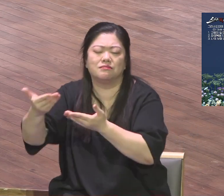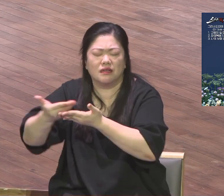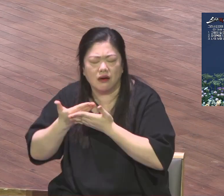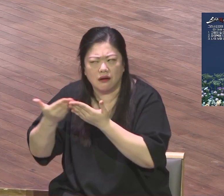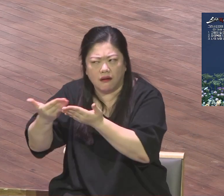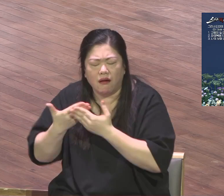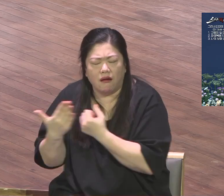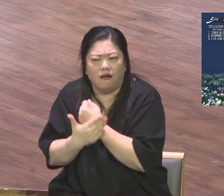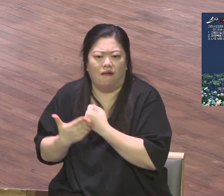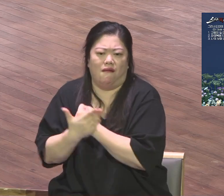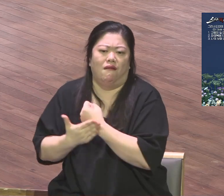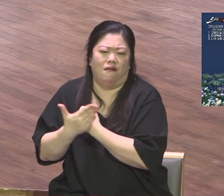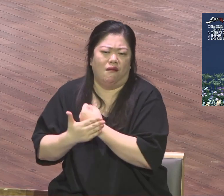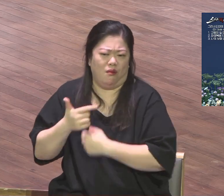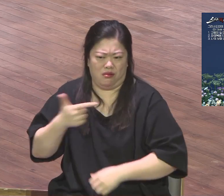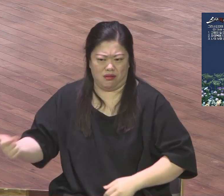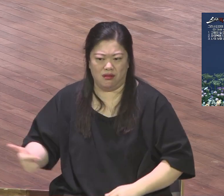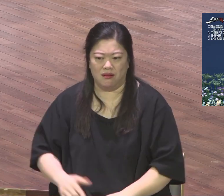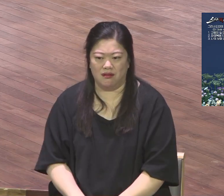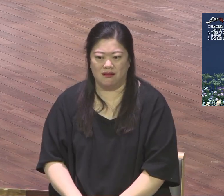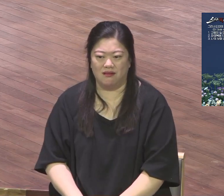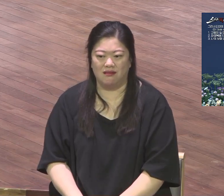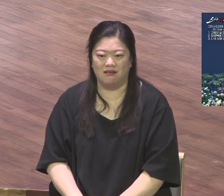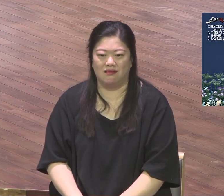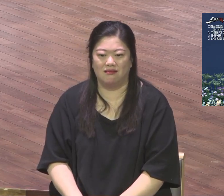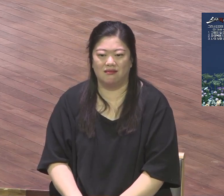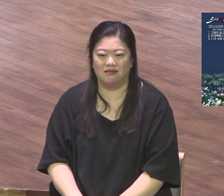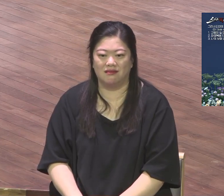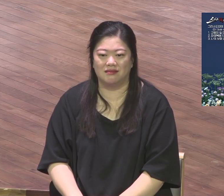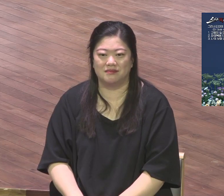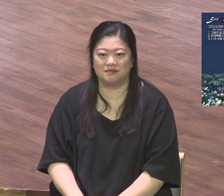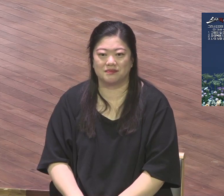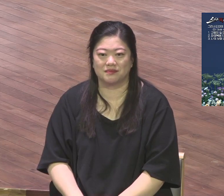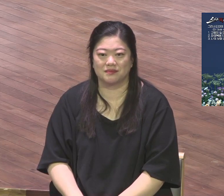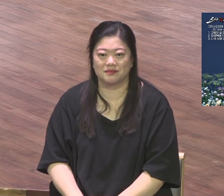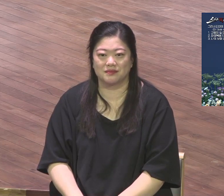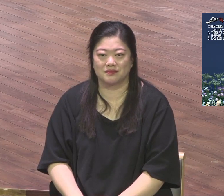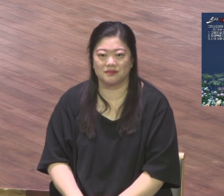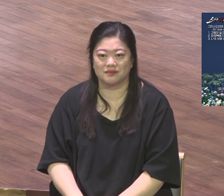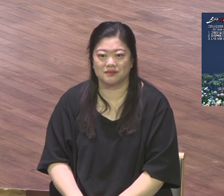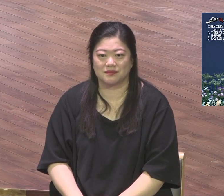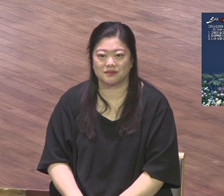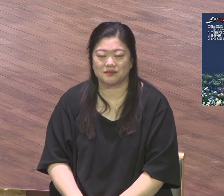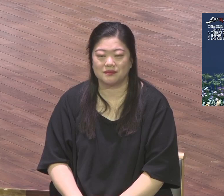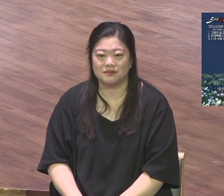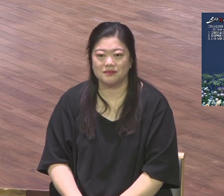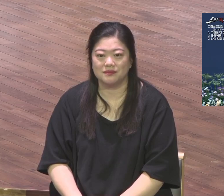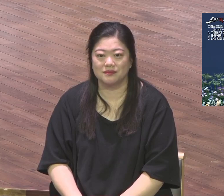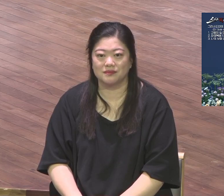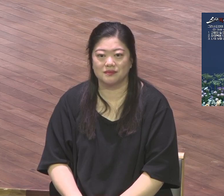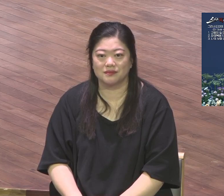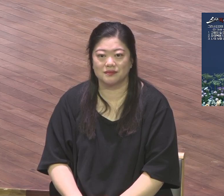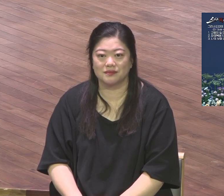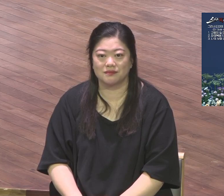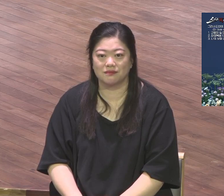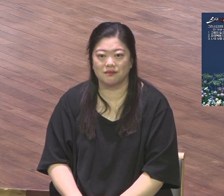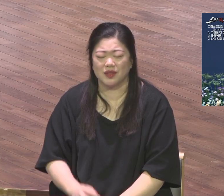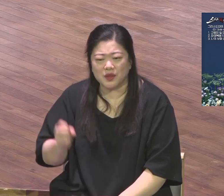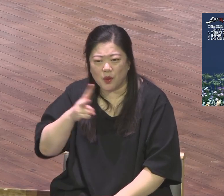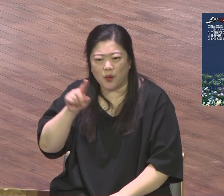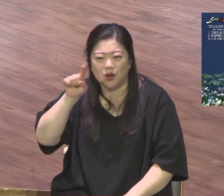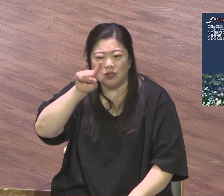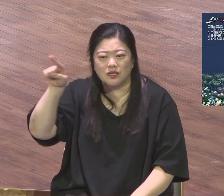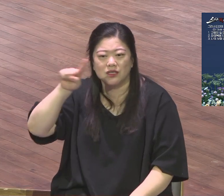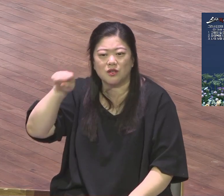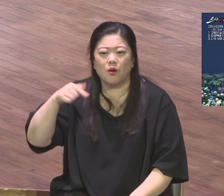것도 있겠지만은 또 목사님이 개인적으로도 그렇게 하신 것 같아요. 명절 때마다 작은 것은 뭐 이런 거 하나라도